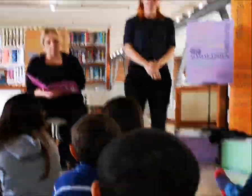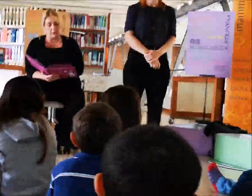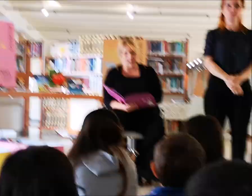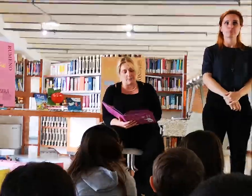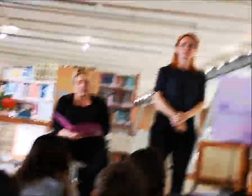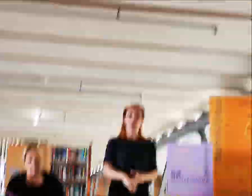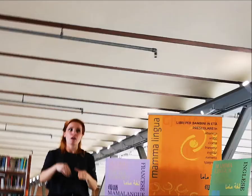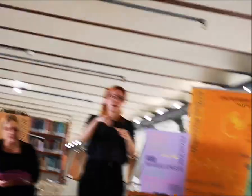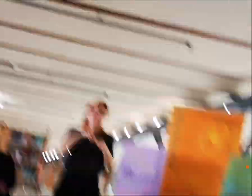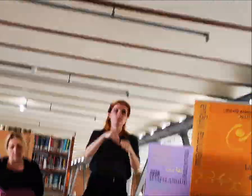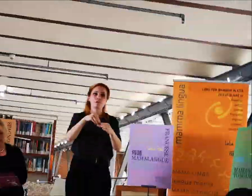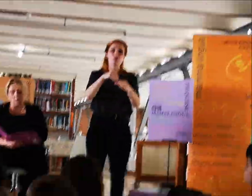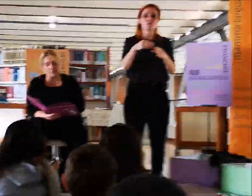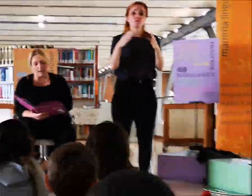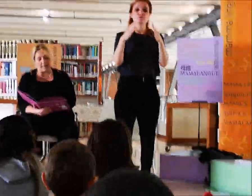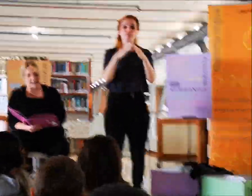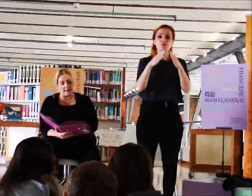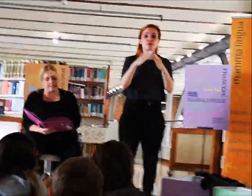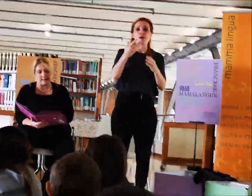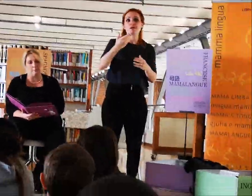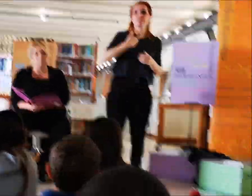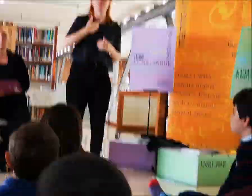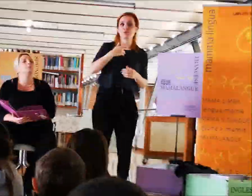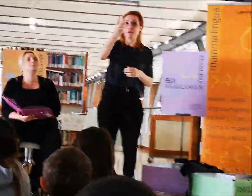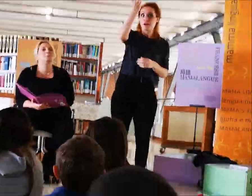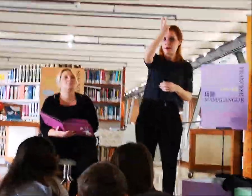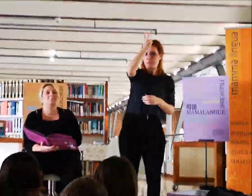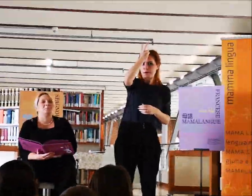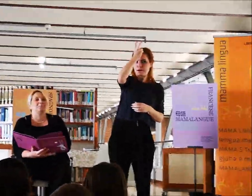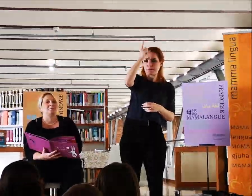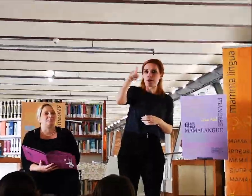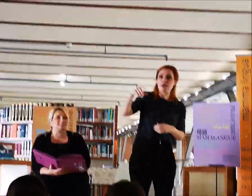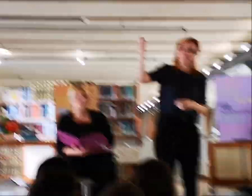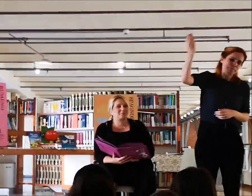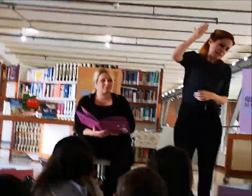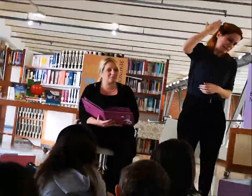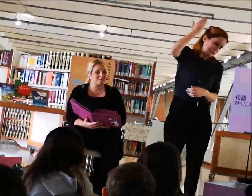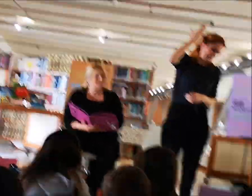Ma dentro c'è la capra caprassa che mi rompe la carcassa.